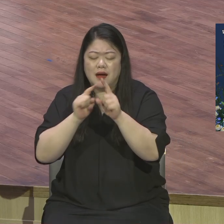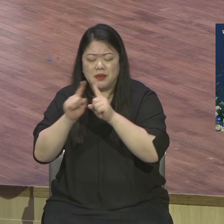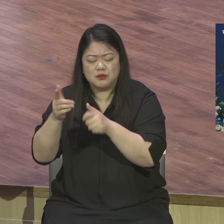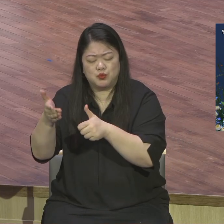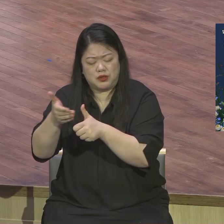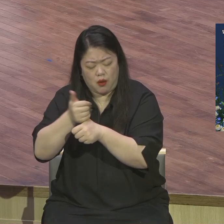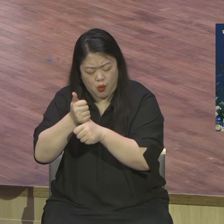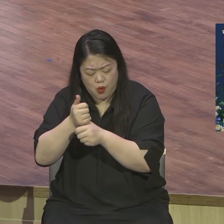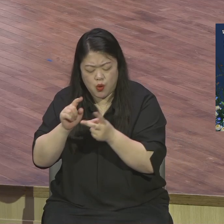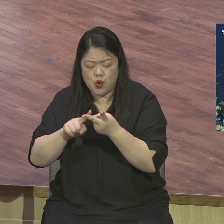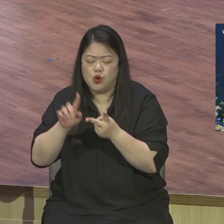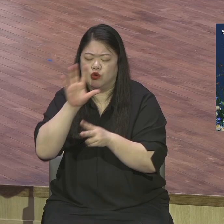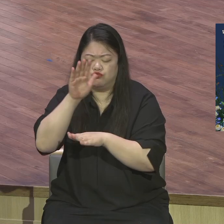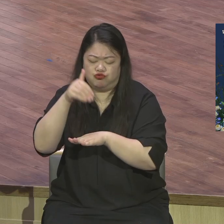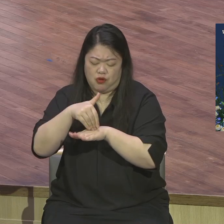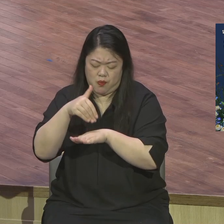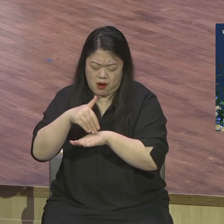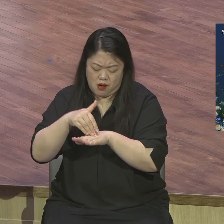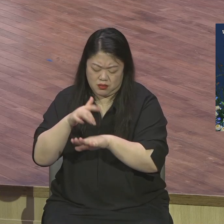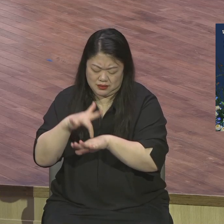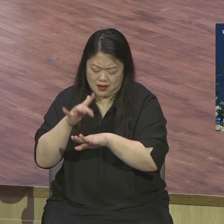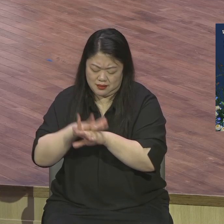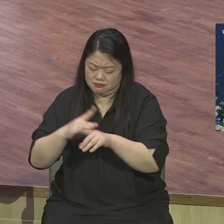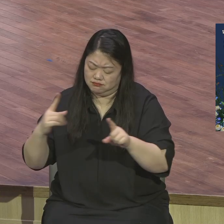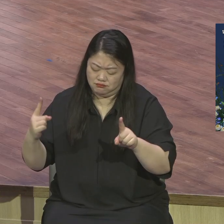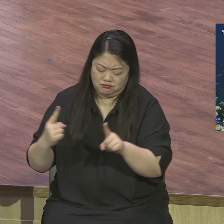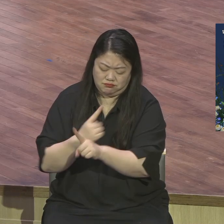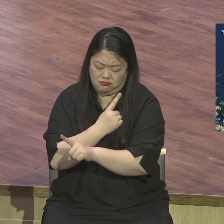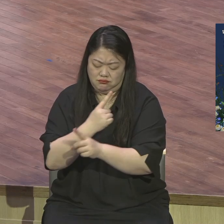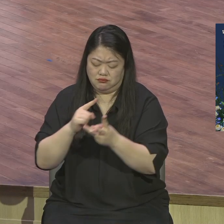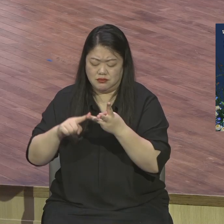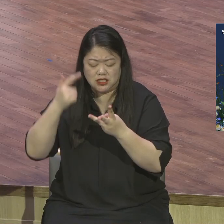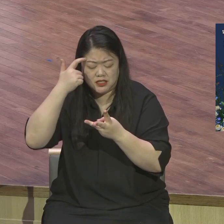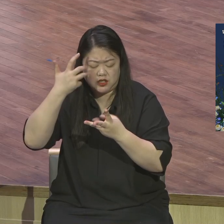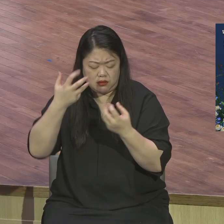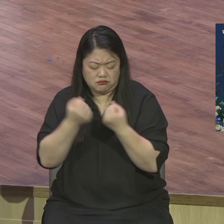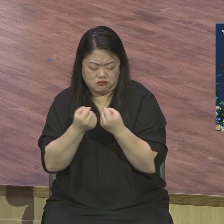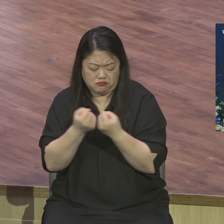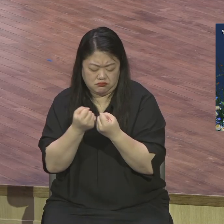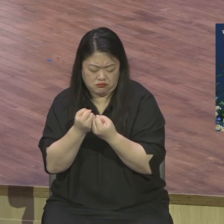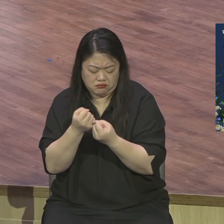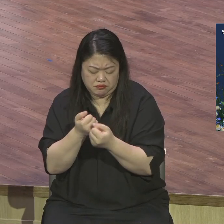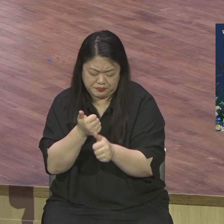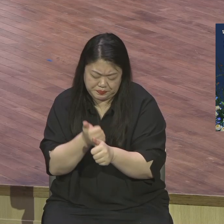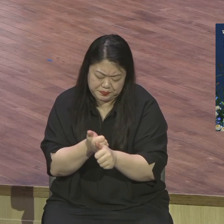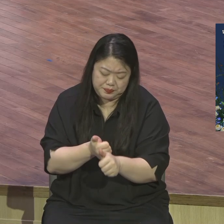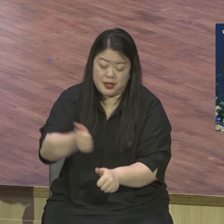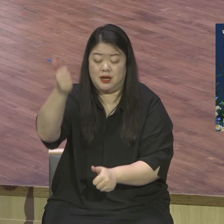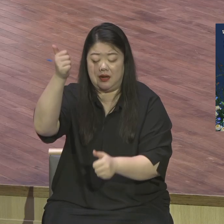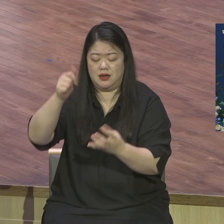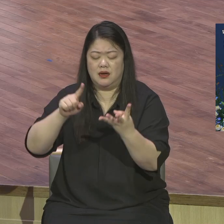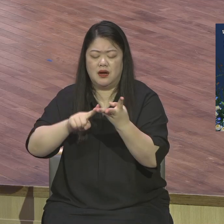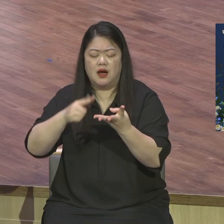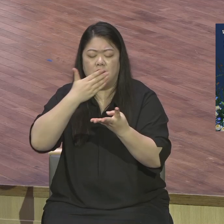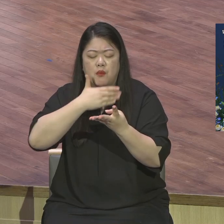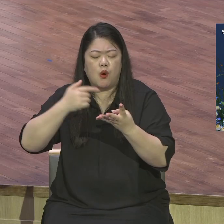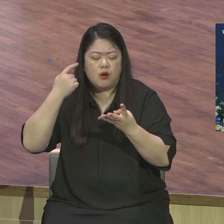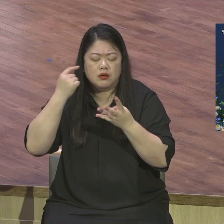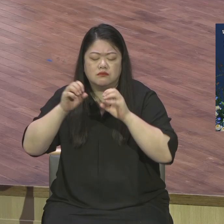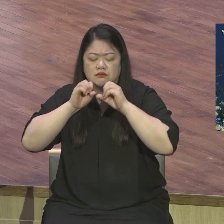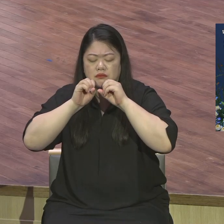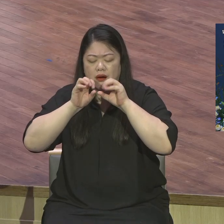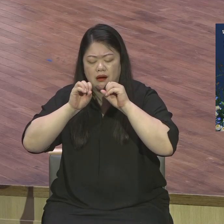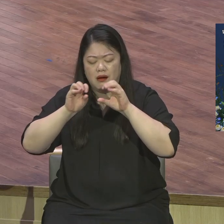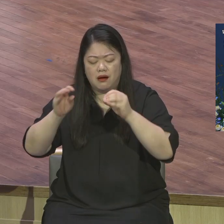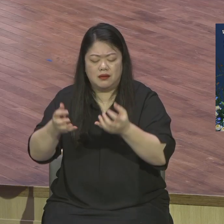훈련받아서 체질이 바뀌어서 영적 싸움의 사단과 싸움을 이겨나가며 모두 환경을 뛰어넘어서 복음 확산의 주역이